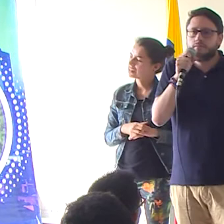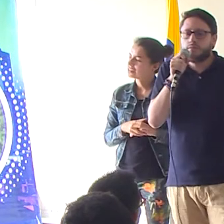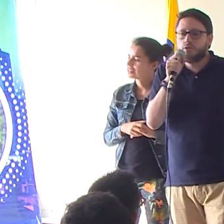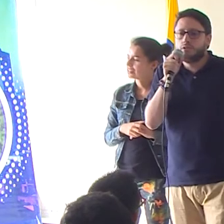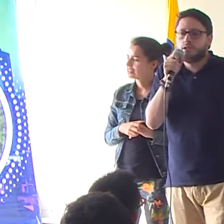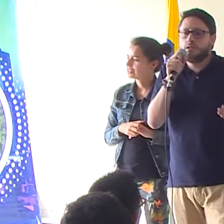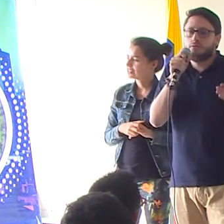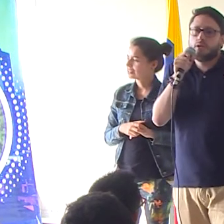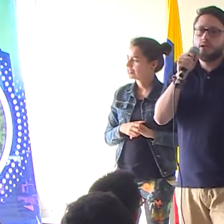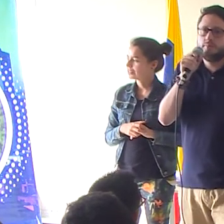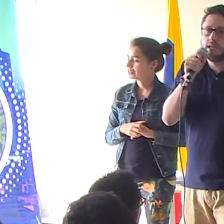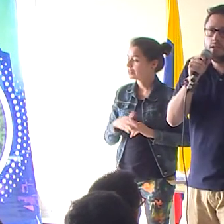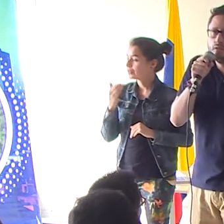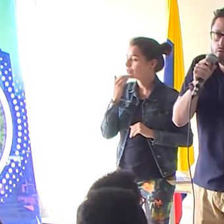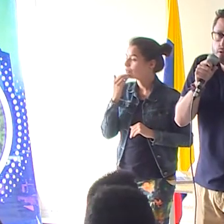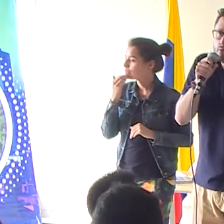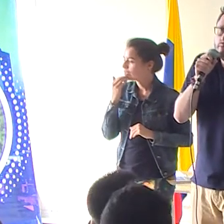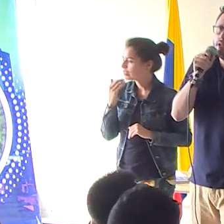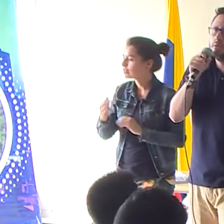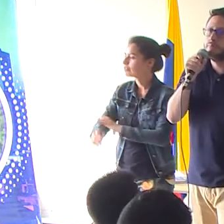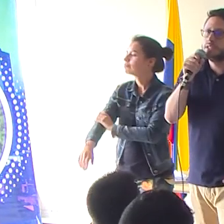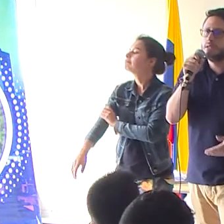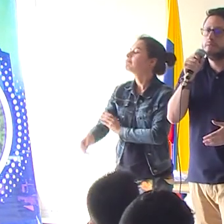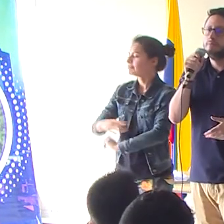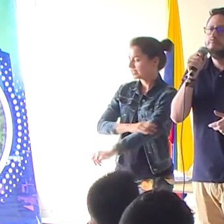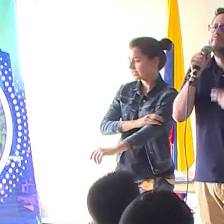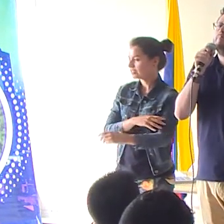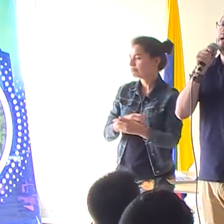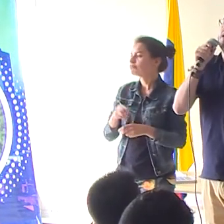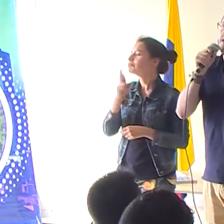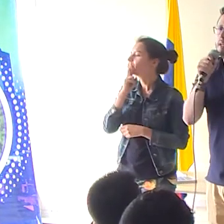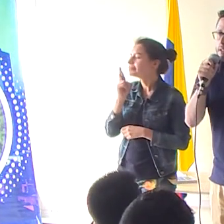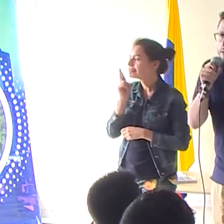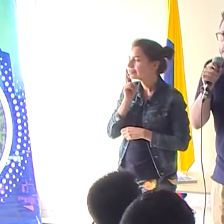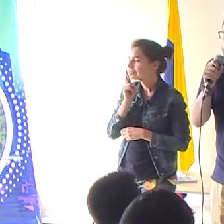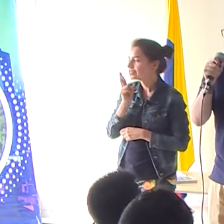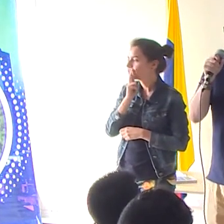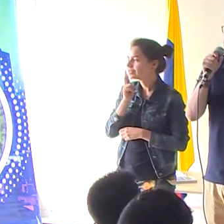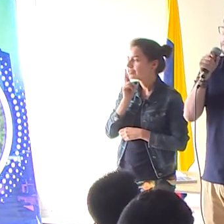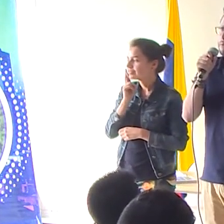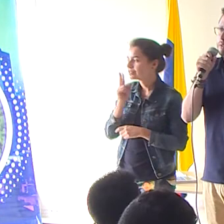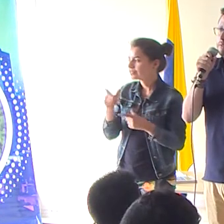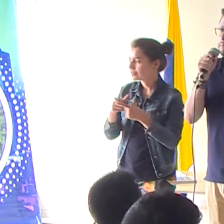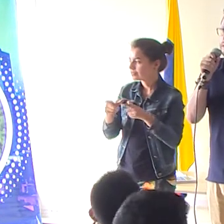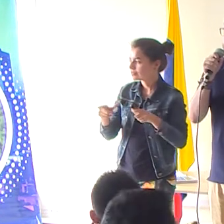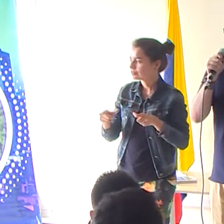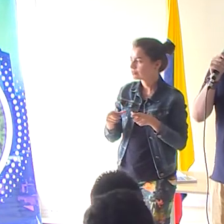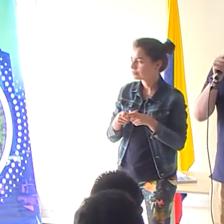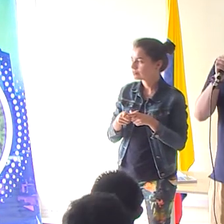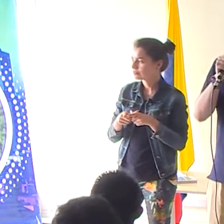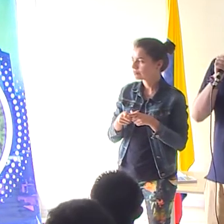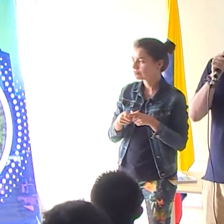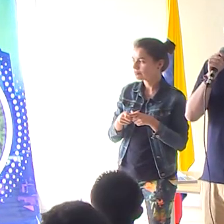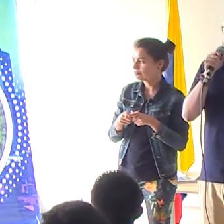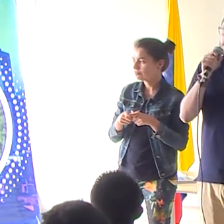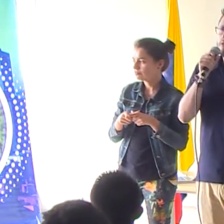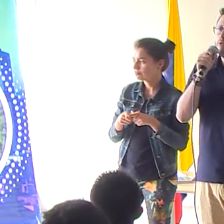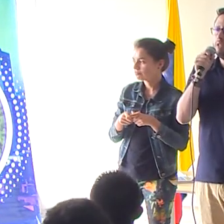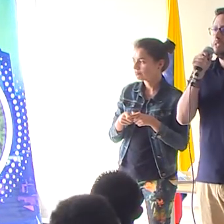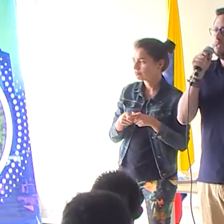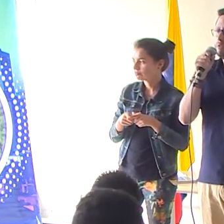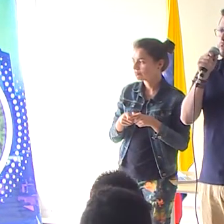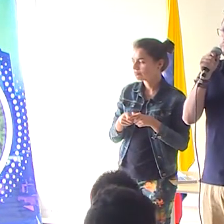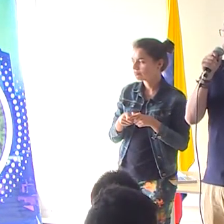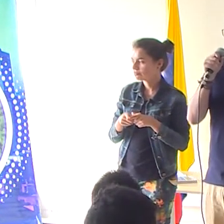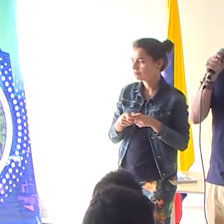pero si tienen una pequeña industria una microempresa para que les sirve la presión del agua bien entonces cuál es el